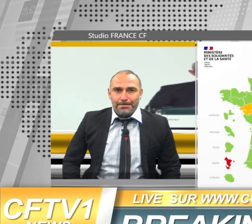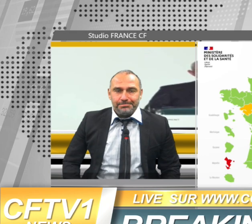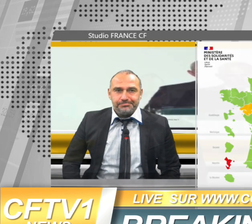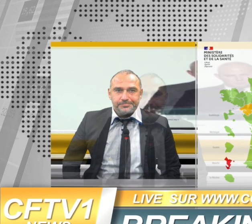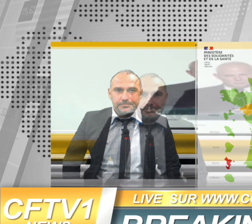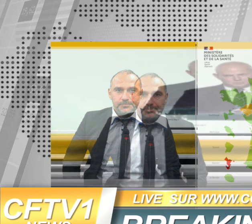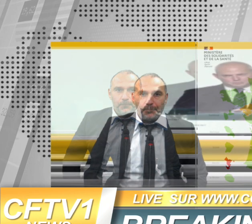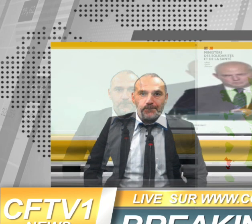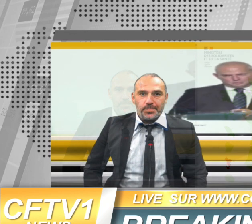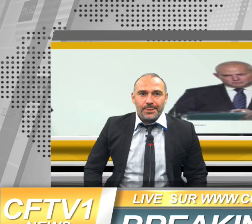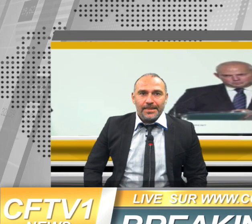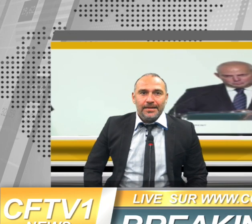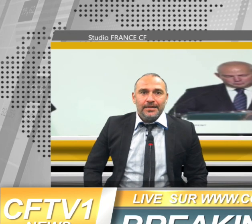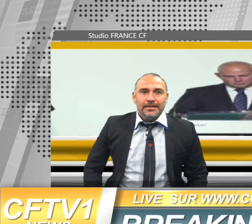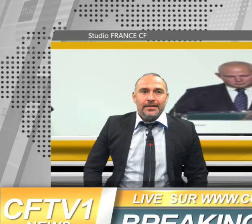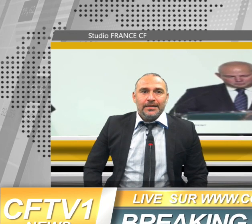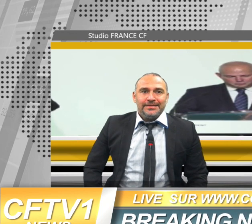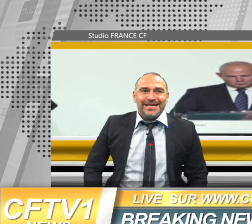moins.